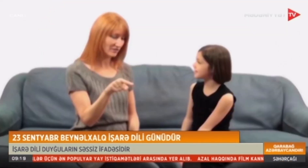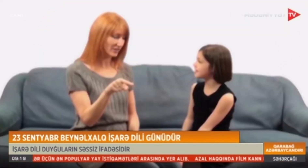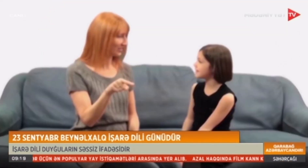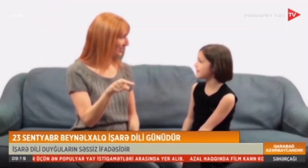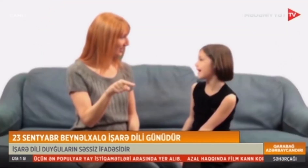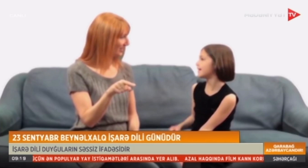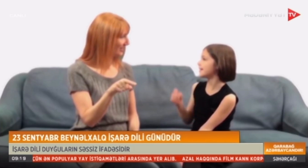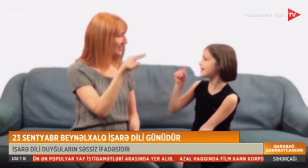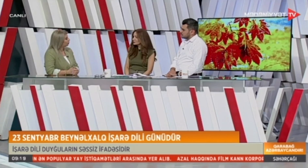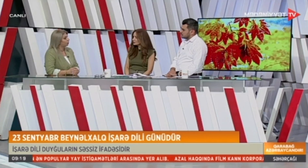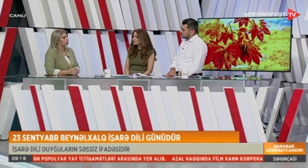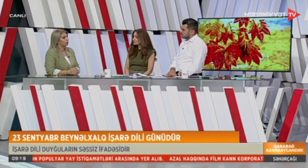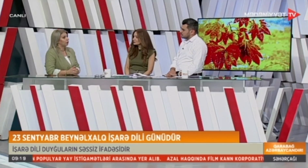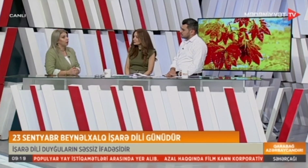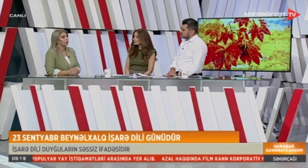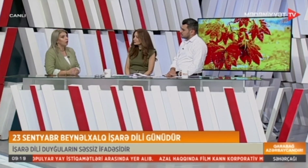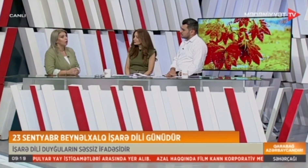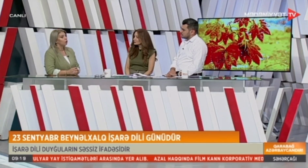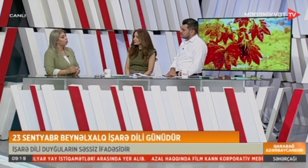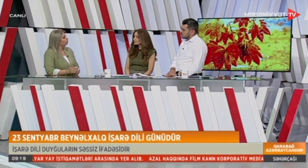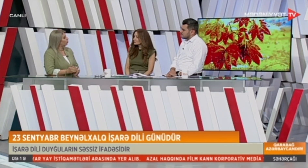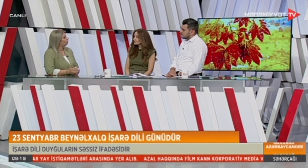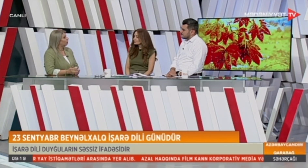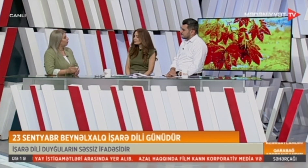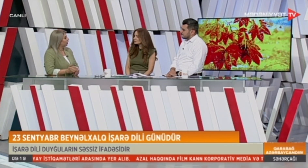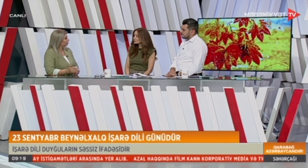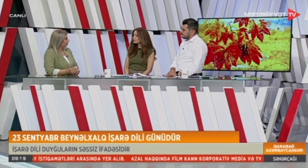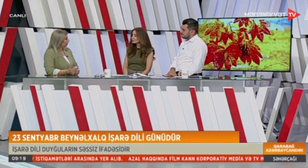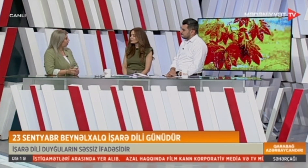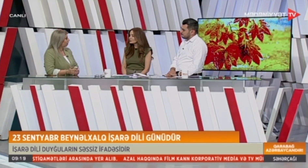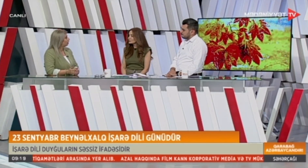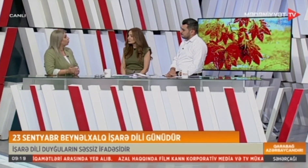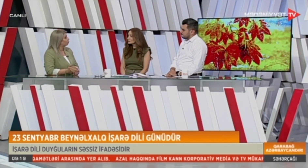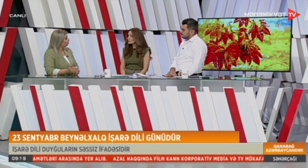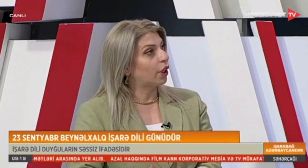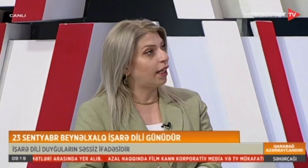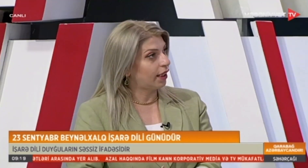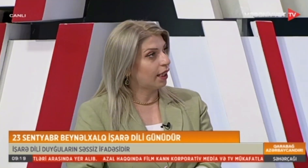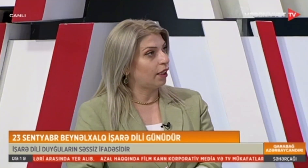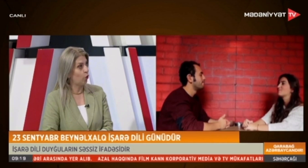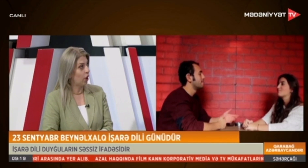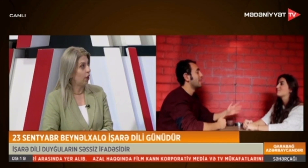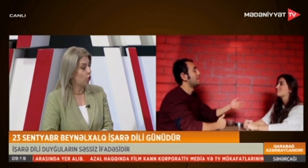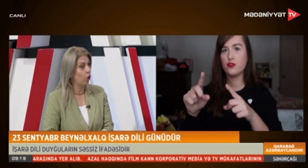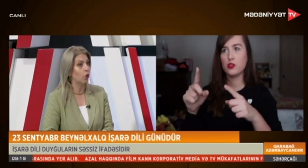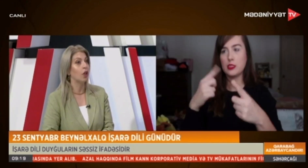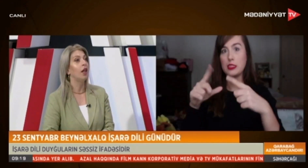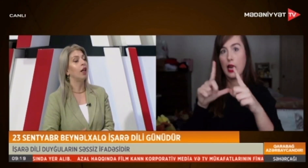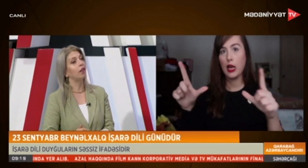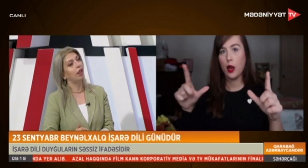valideynlər müraciət edir? Burada uşaqlar həm yatılı şəkildə qalırlar, çünki bölgələrdən gələn uşaqlar çox olur. Hətta elə